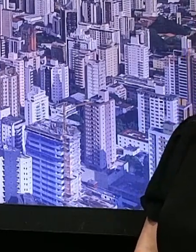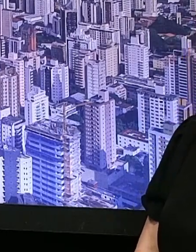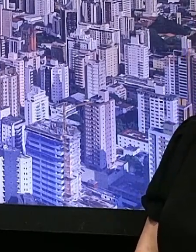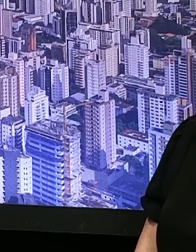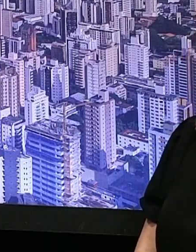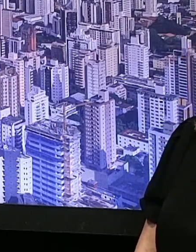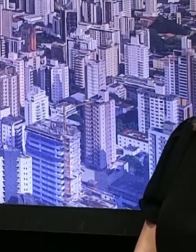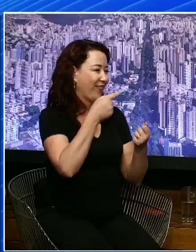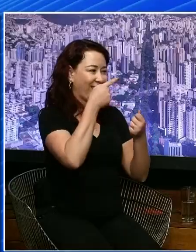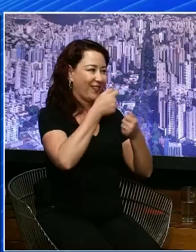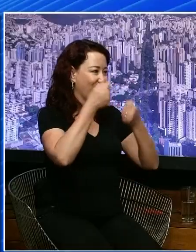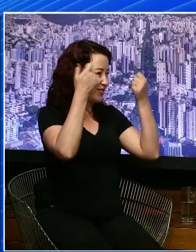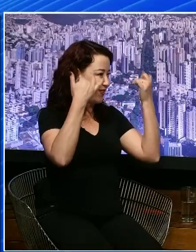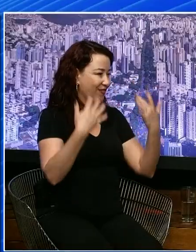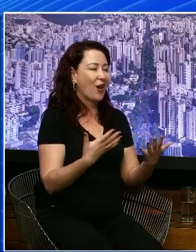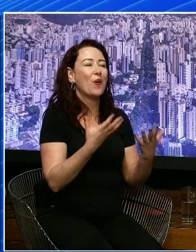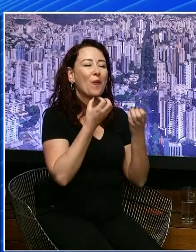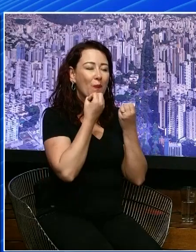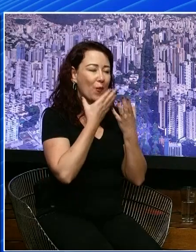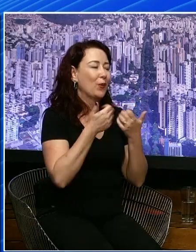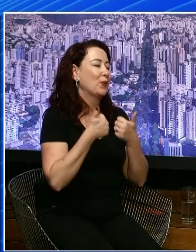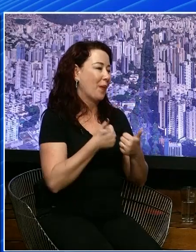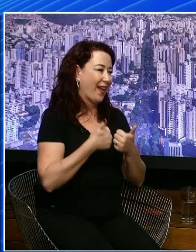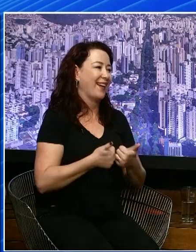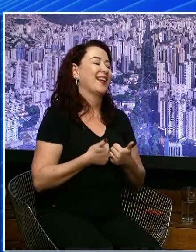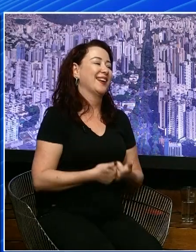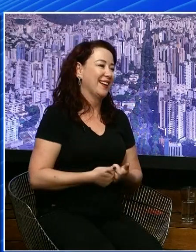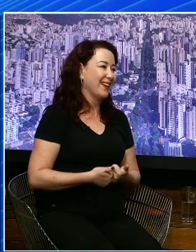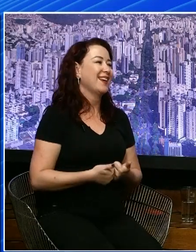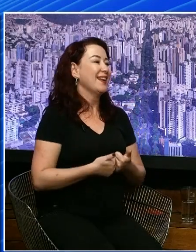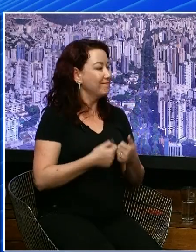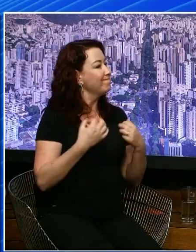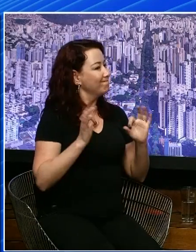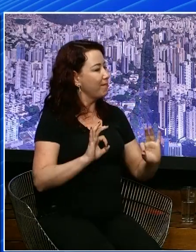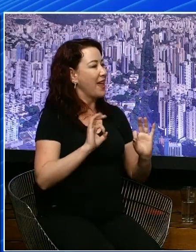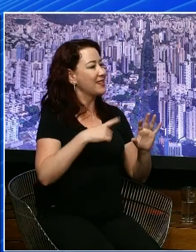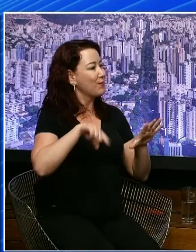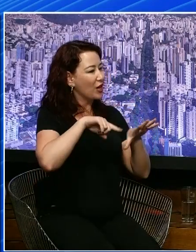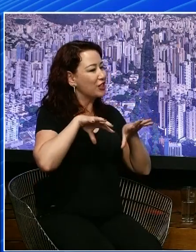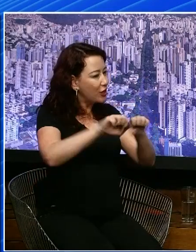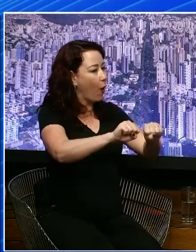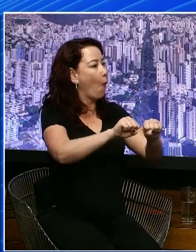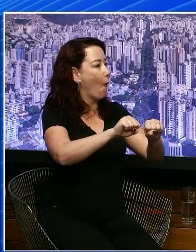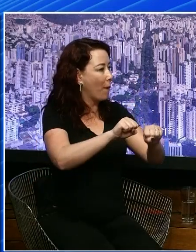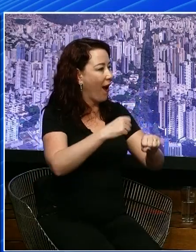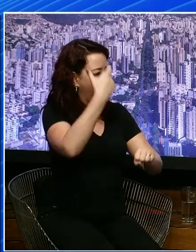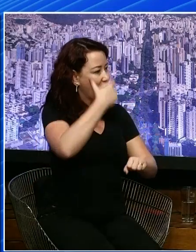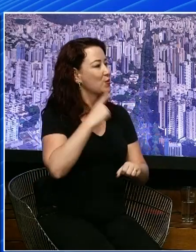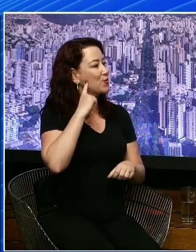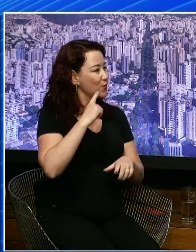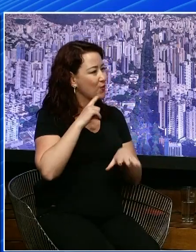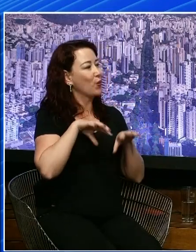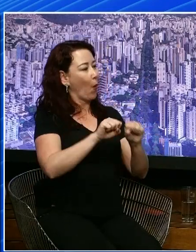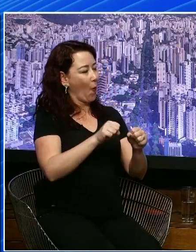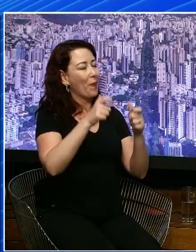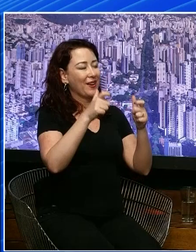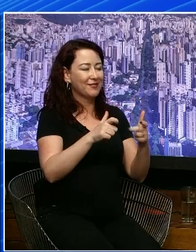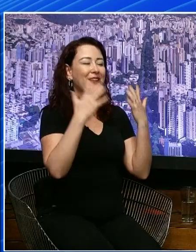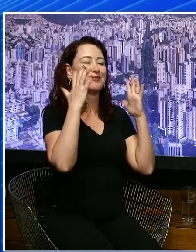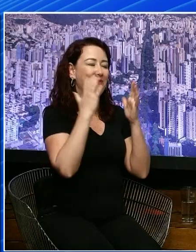reflexão, viu? Muito bacana. É, ocupar o espaço e incomodar um pouco, não é? Muito bom, parabéns. Poxa,